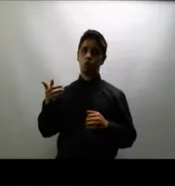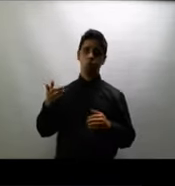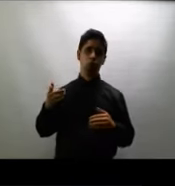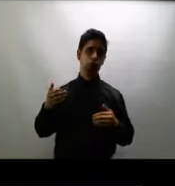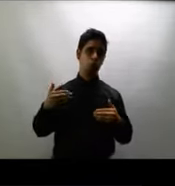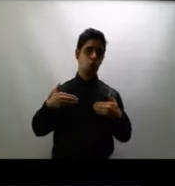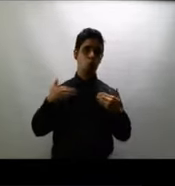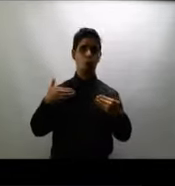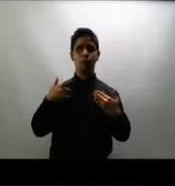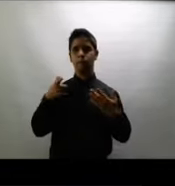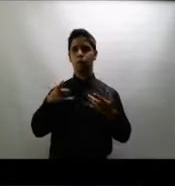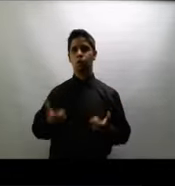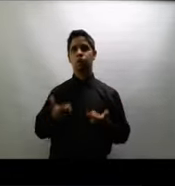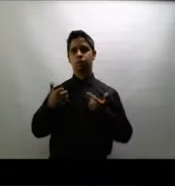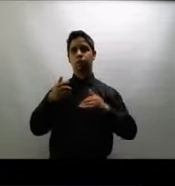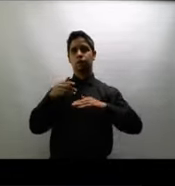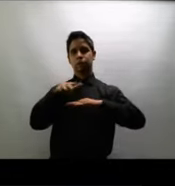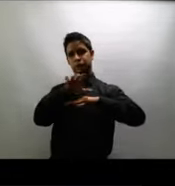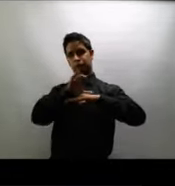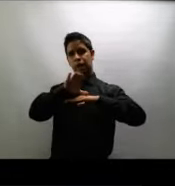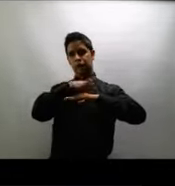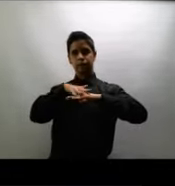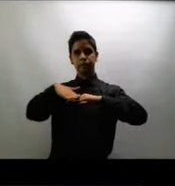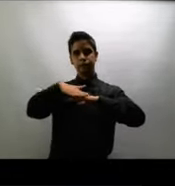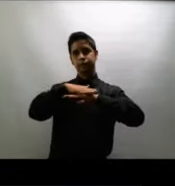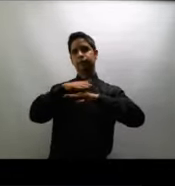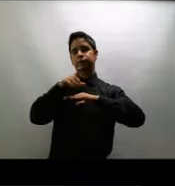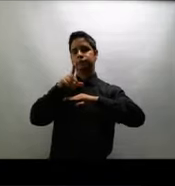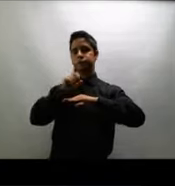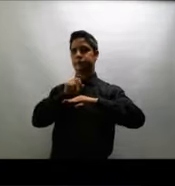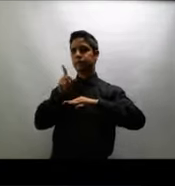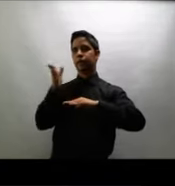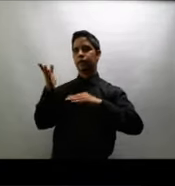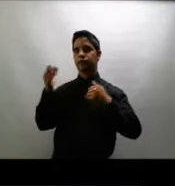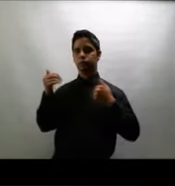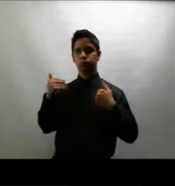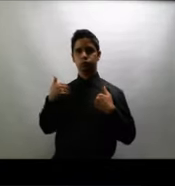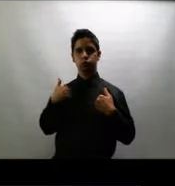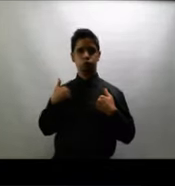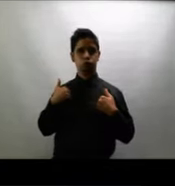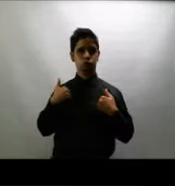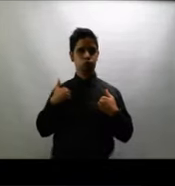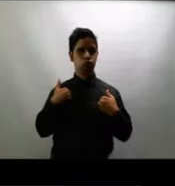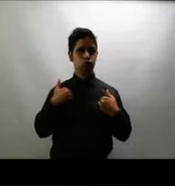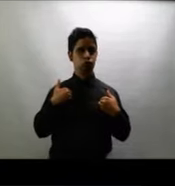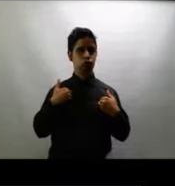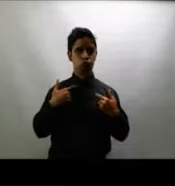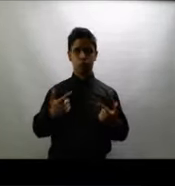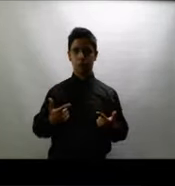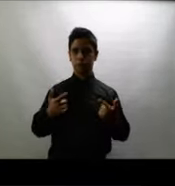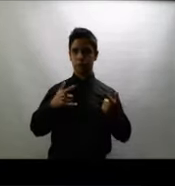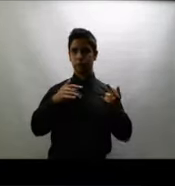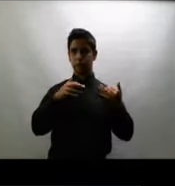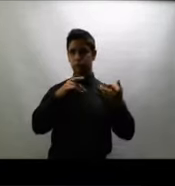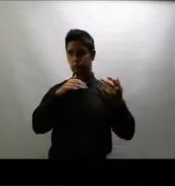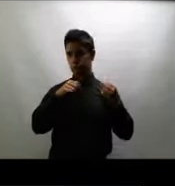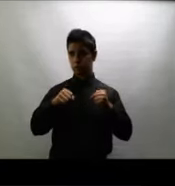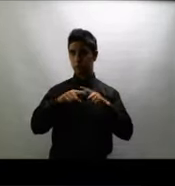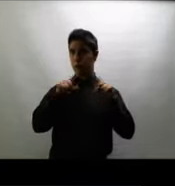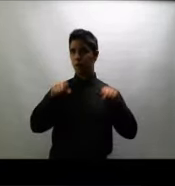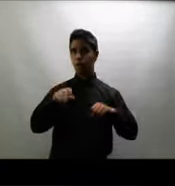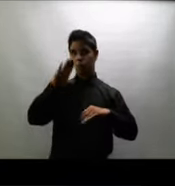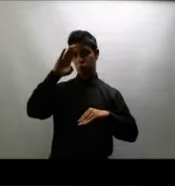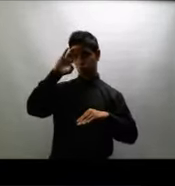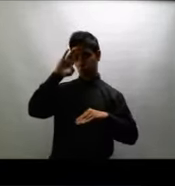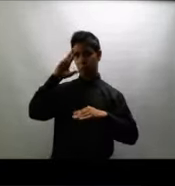es antillano, ¿no? Caribeño. Uh-huh. Y tuvo una vida fuertecita para poder salir de Cuba. Uh-huh.